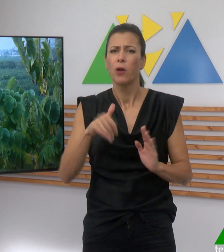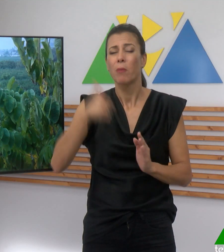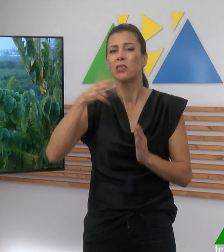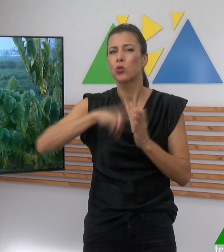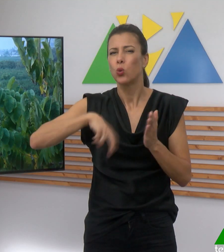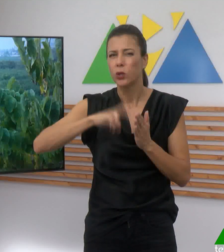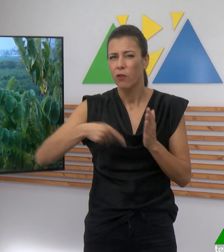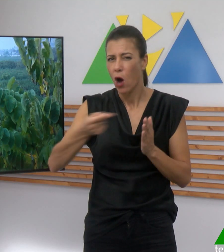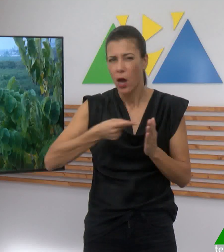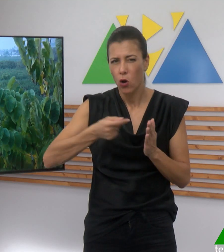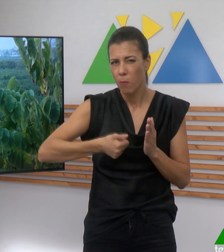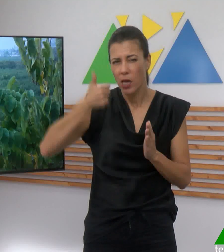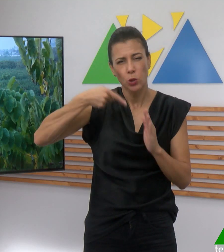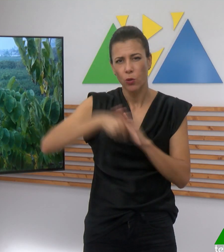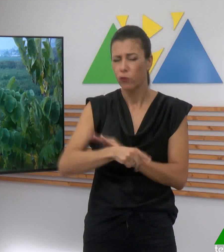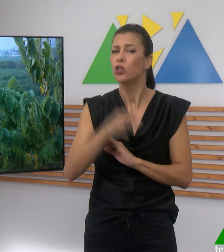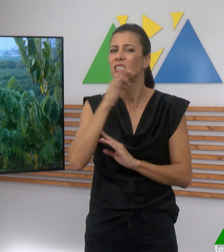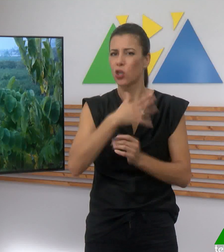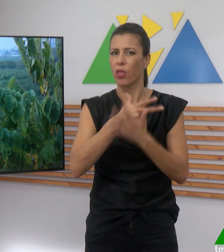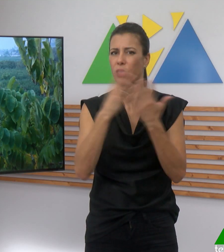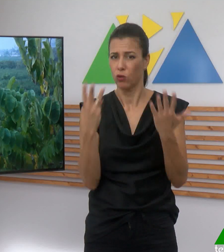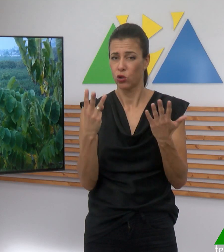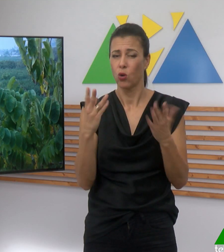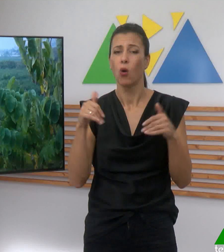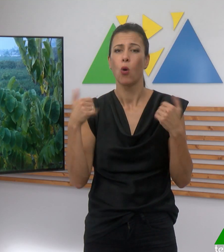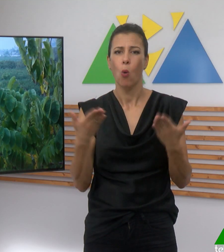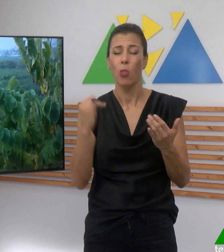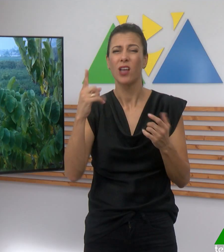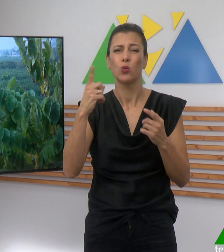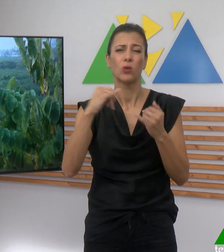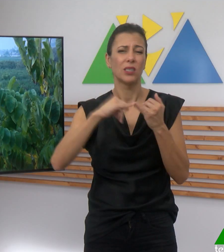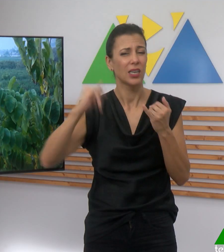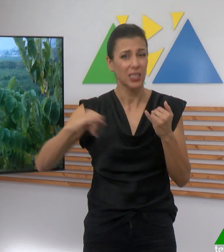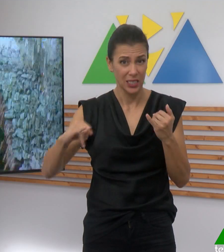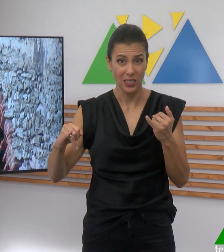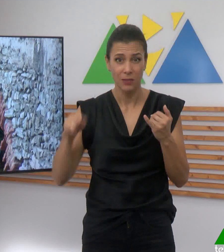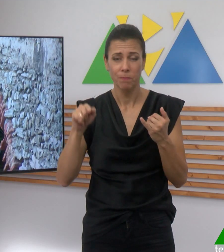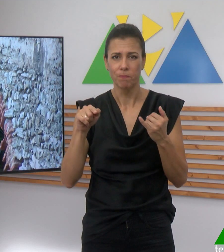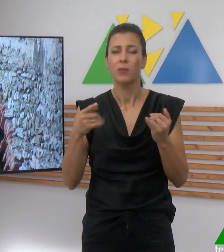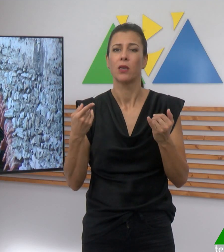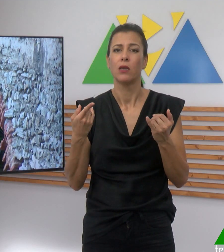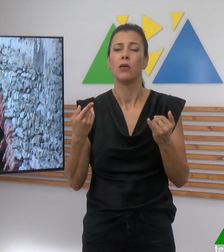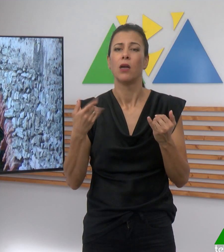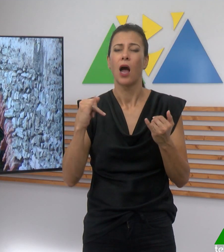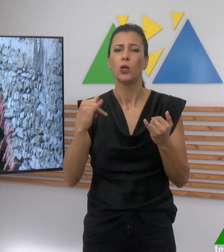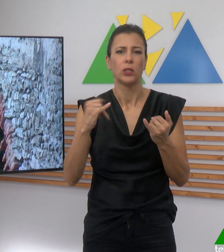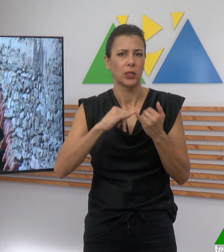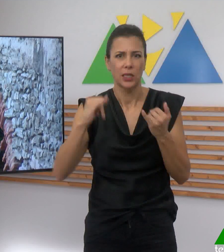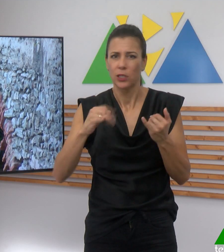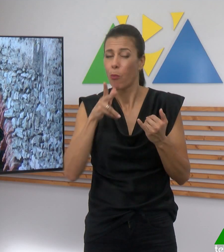más extensivo se hace en el siglo XVII cuando hay una crisis de el siglo XVII se vive una crisis del azúcar de